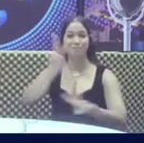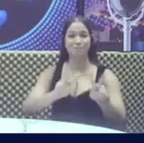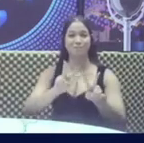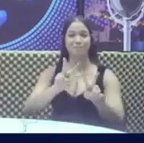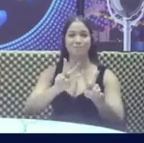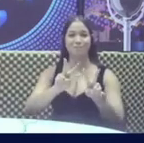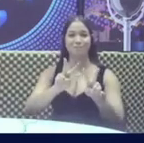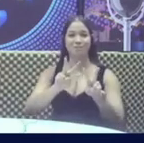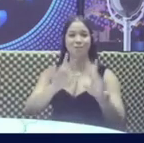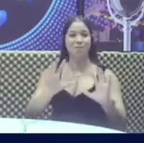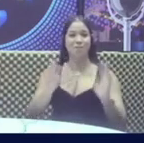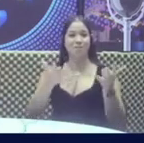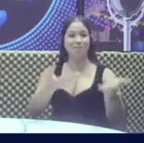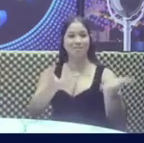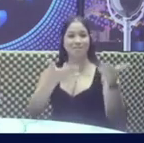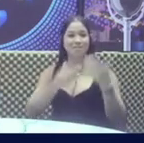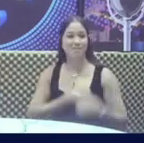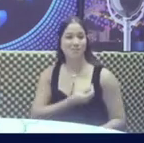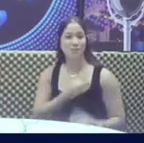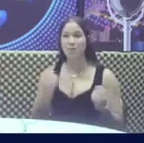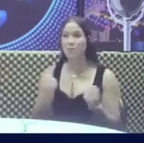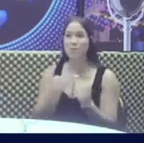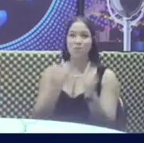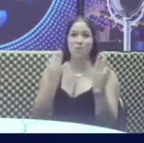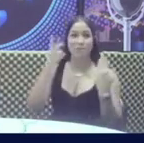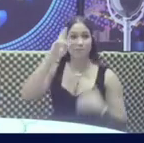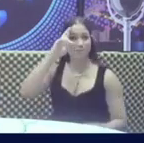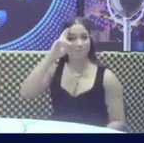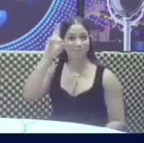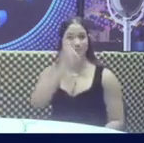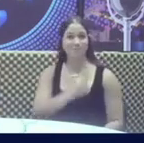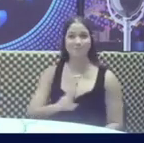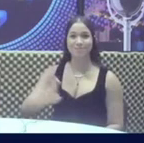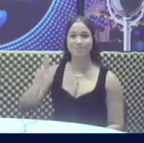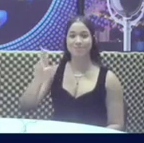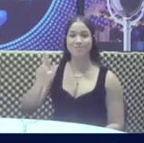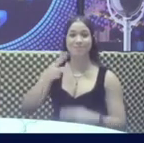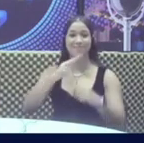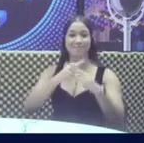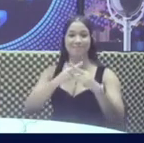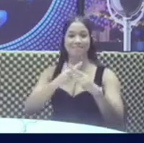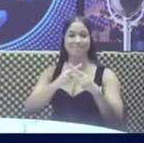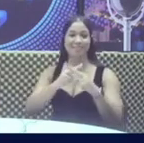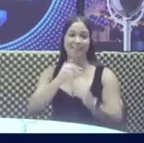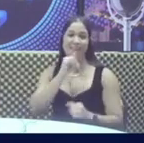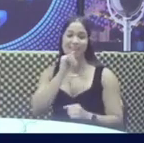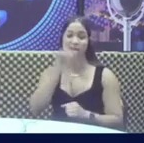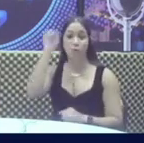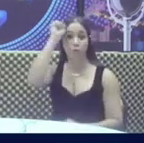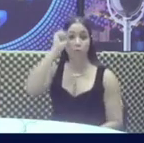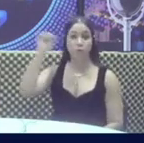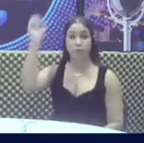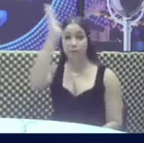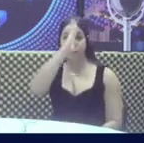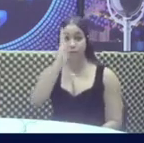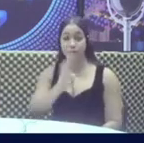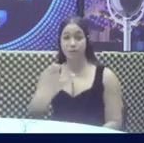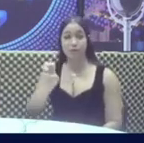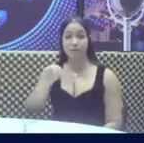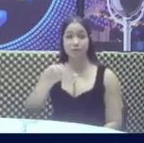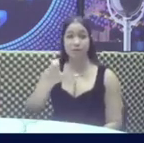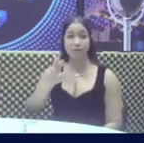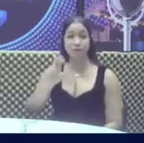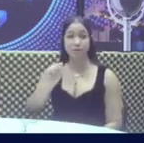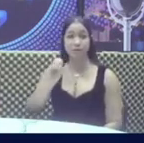O encontro contou com a presença de diversas autoridades e representantes da Caixa, como o Superintendente Nacional Emerson